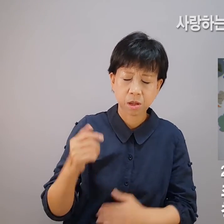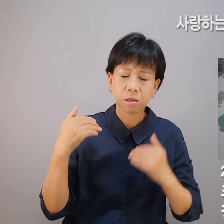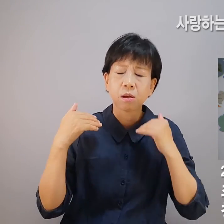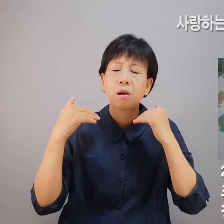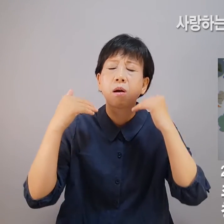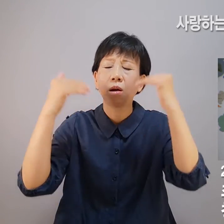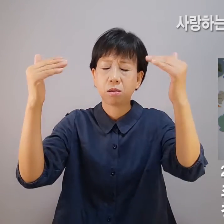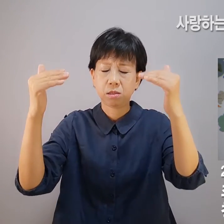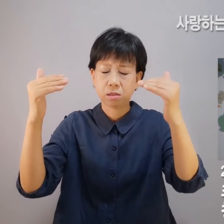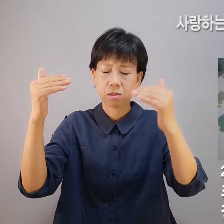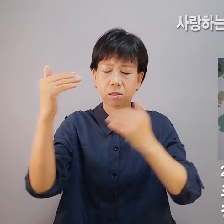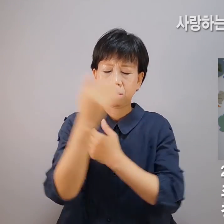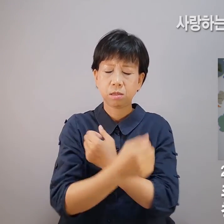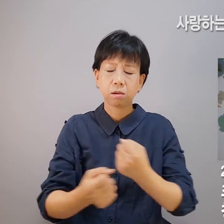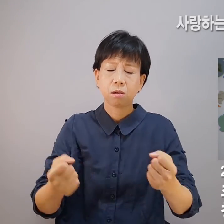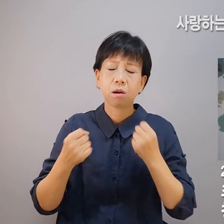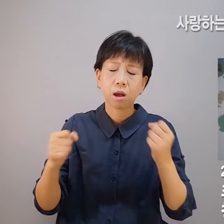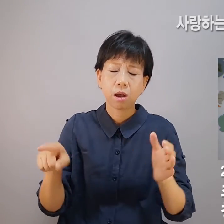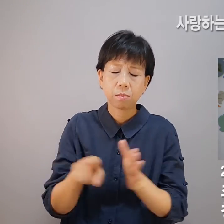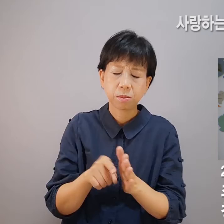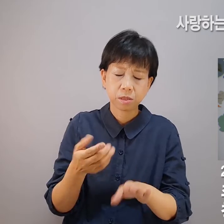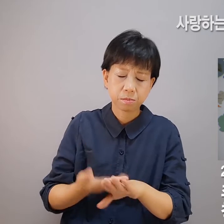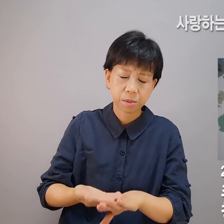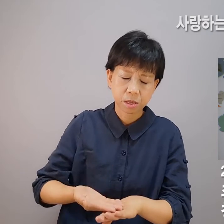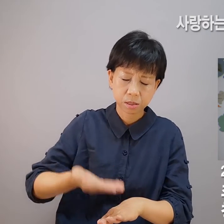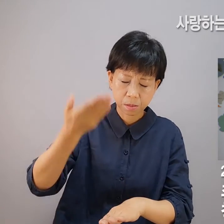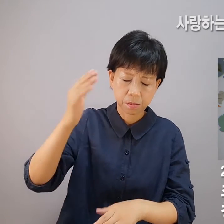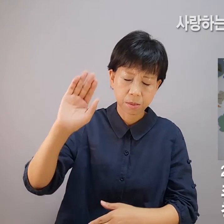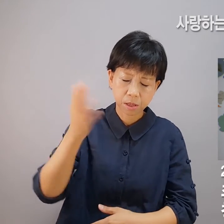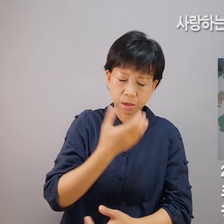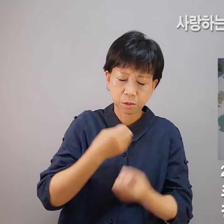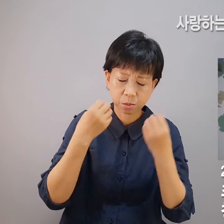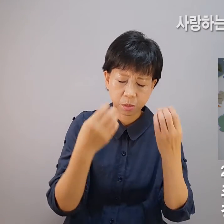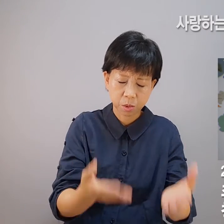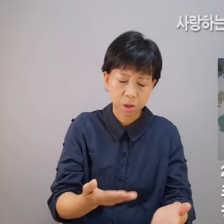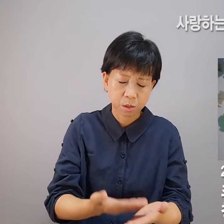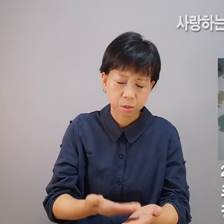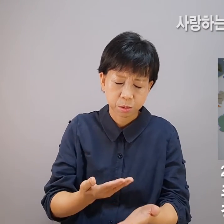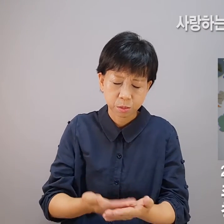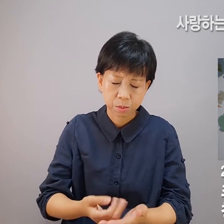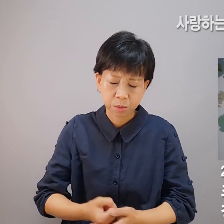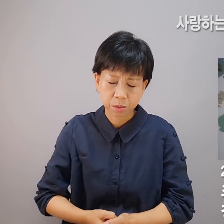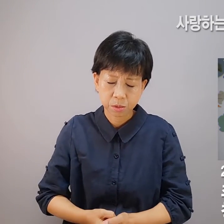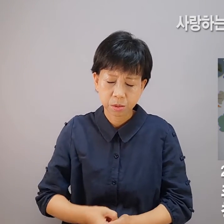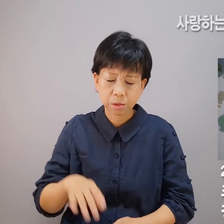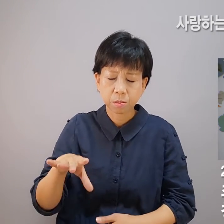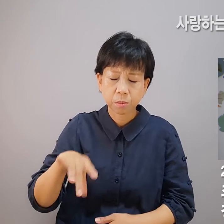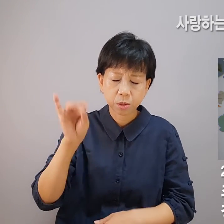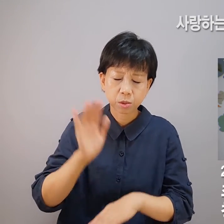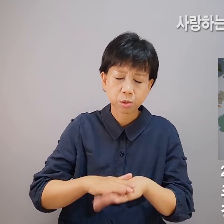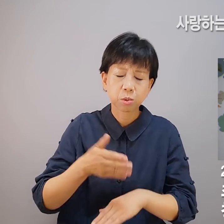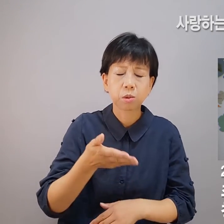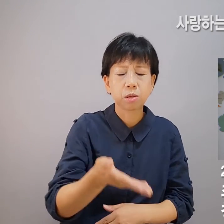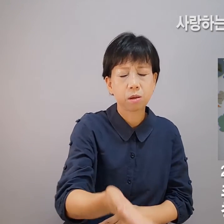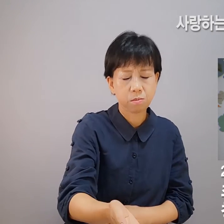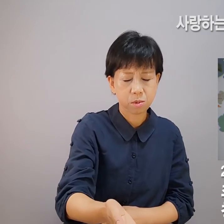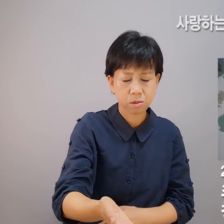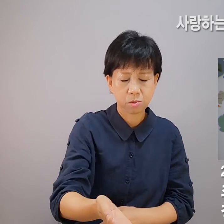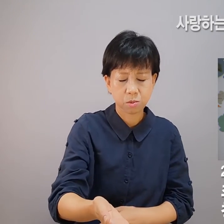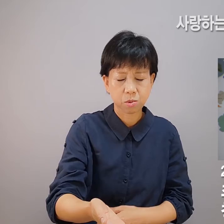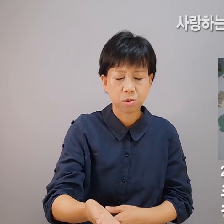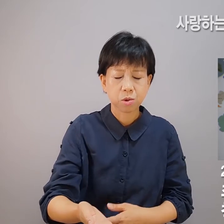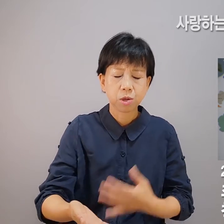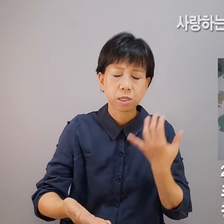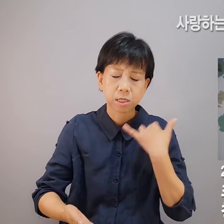어른들, 또 건강한 믿음의 선배들이 될 수 있게 축복하여 주시옵소서. 우리가 먼저 손 내밀게 하여 주셔서